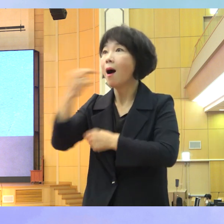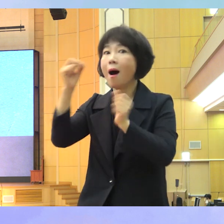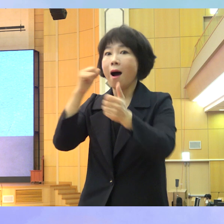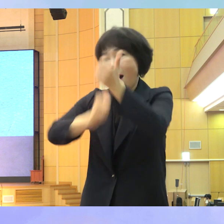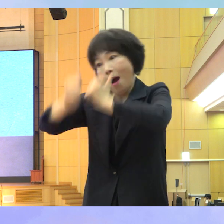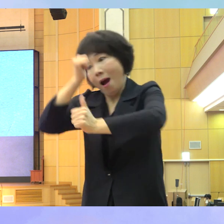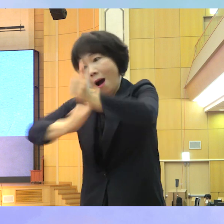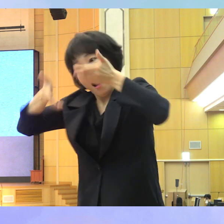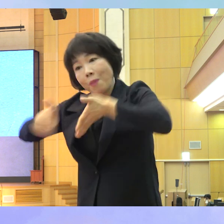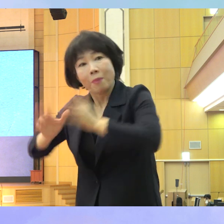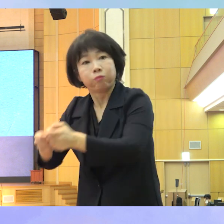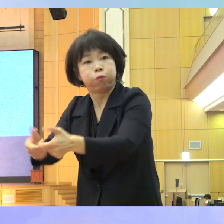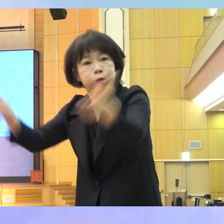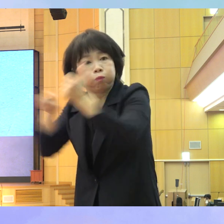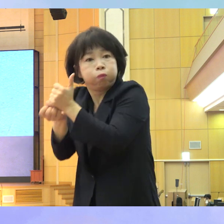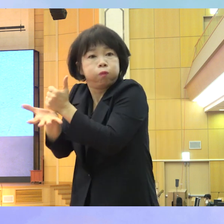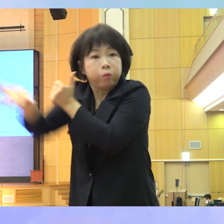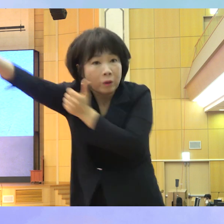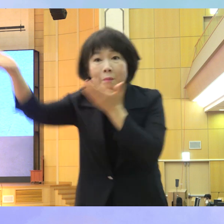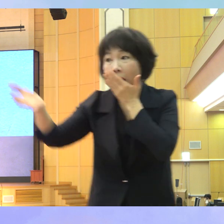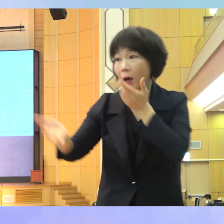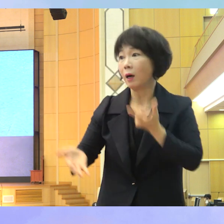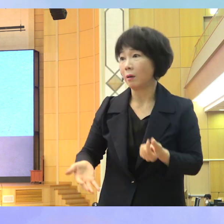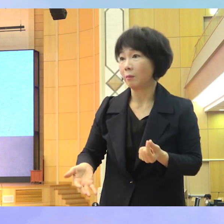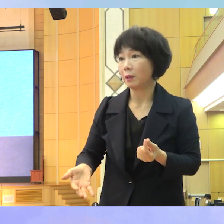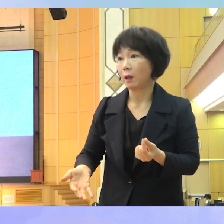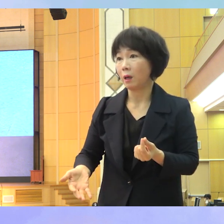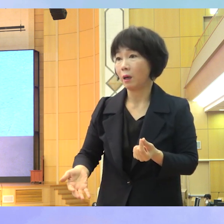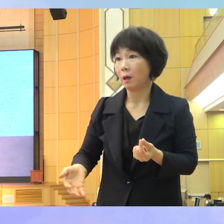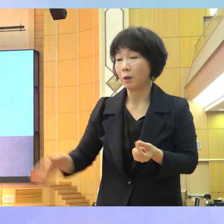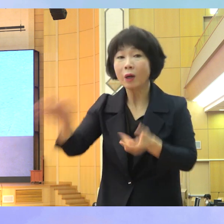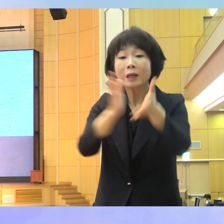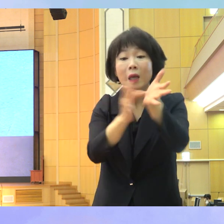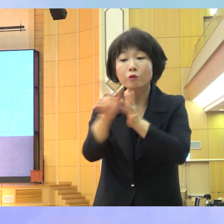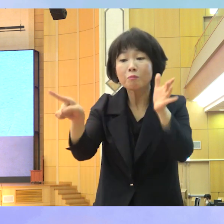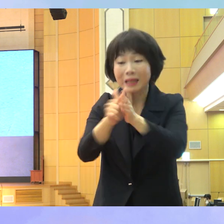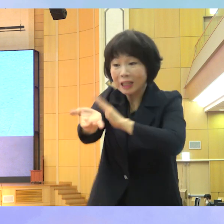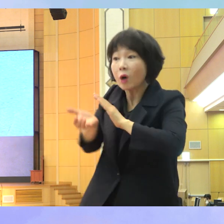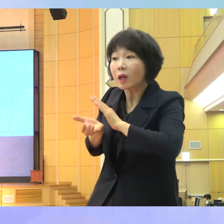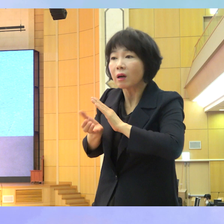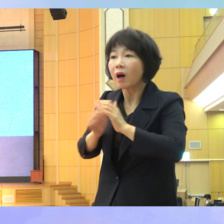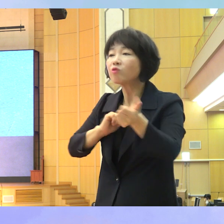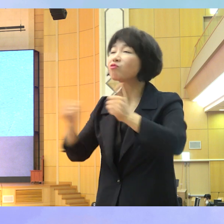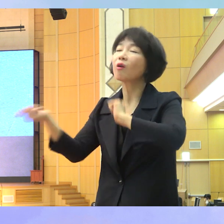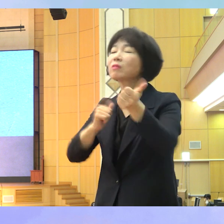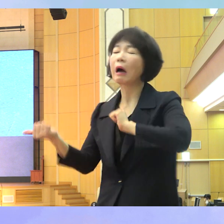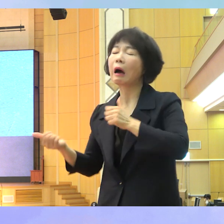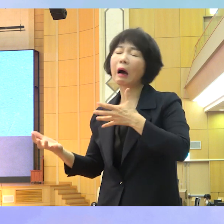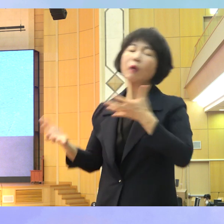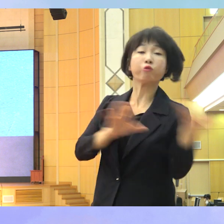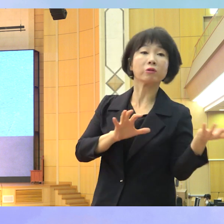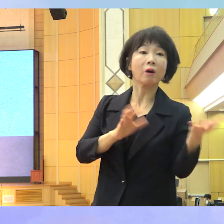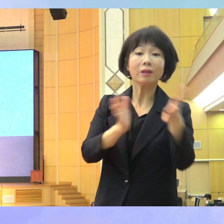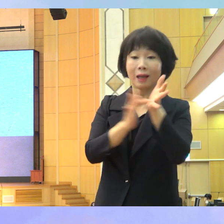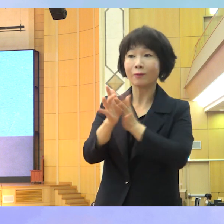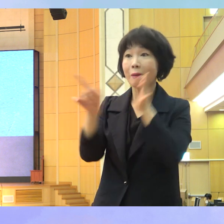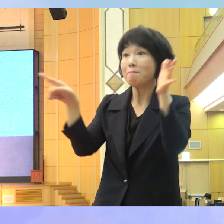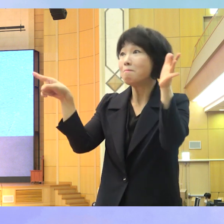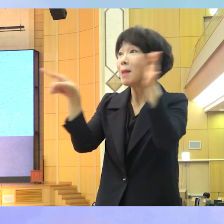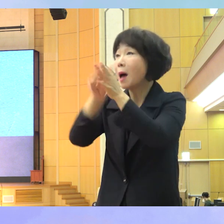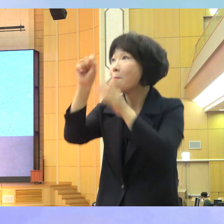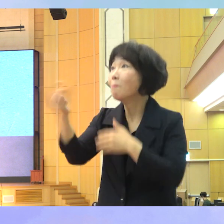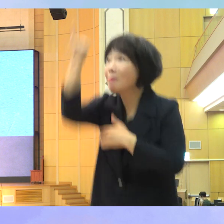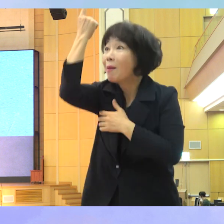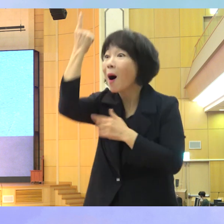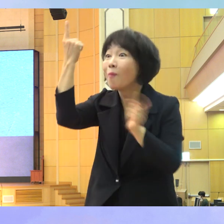깨달아지면요, 오늘 이 순간에 예수 그리스도의 이전은 죽고였지만 이제 예수님의 은혜로 우리가